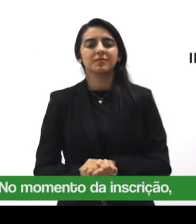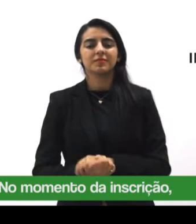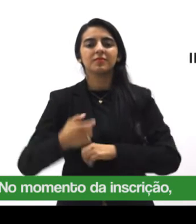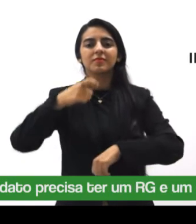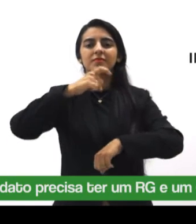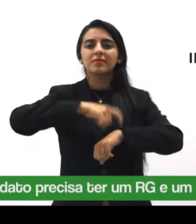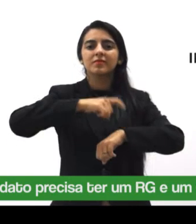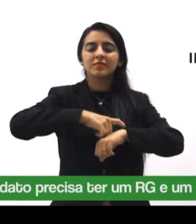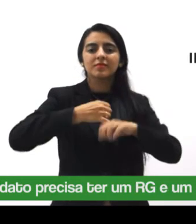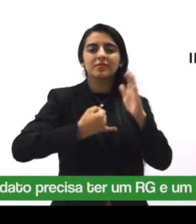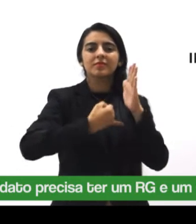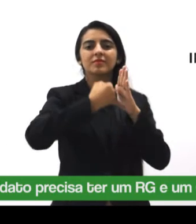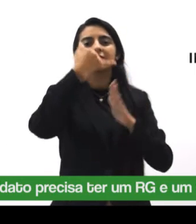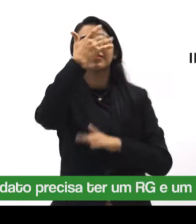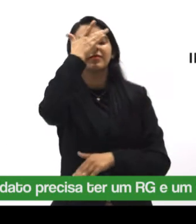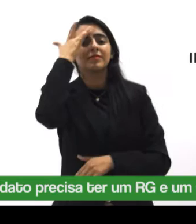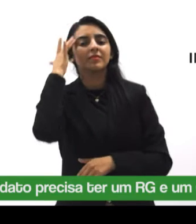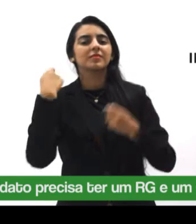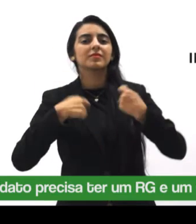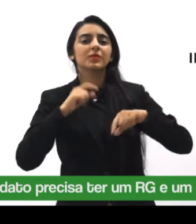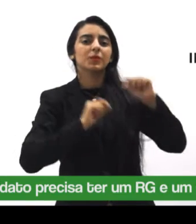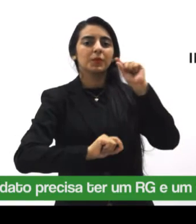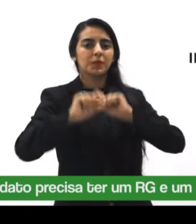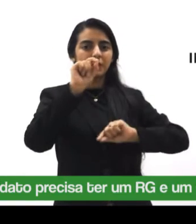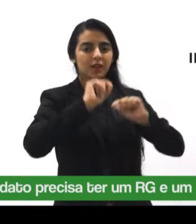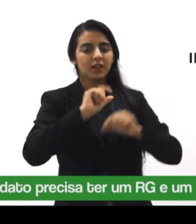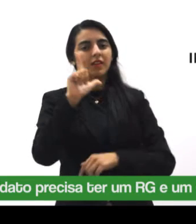o candidato precisa ter um RG e um CPF.